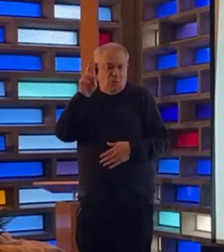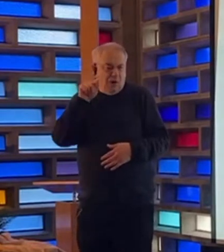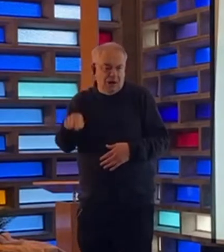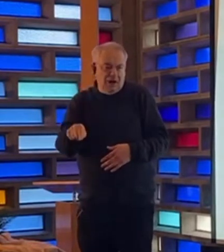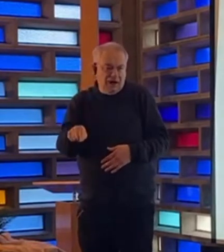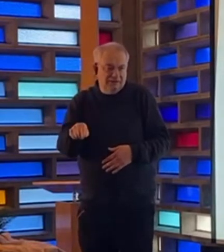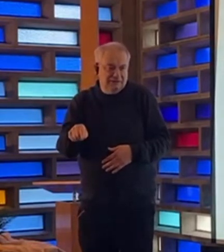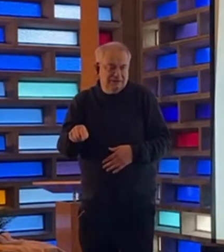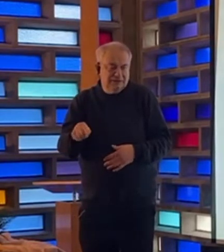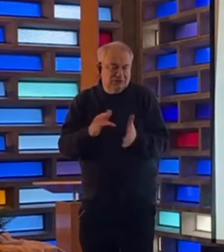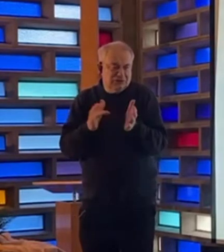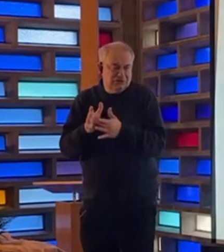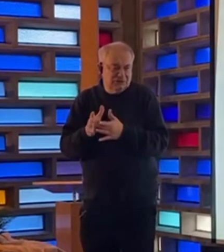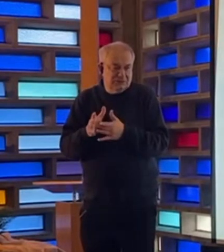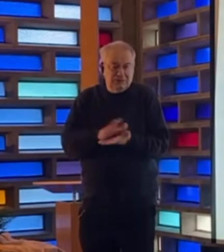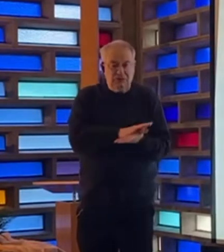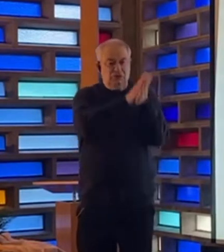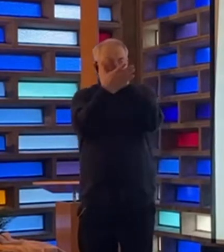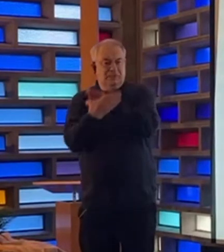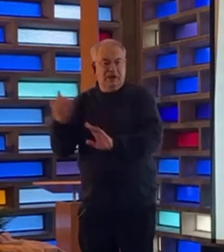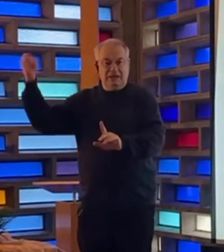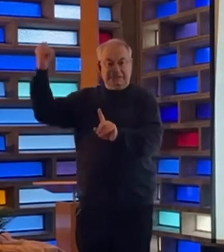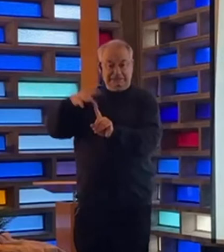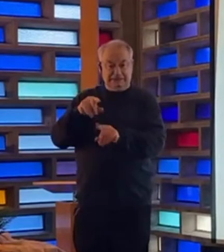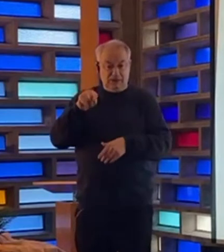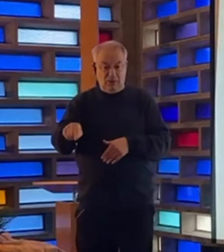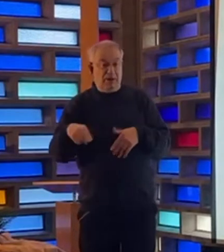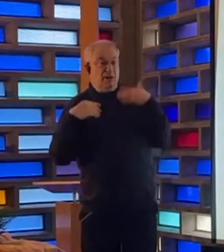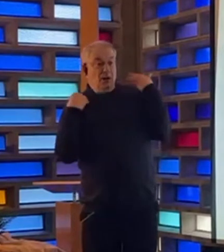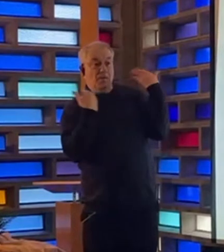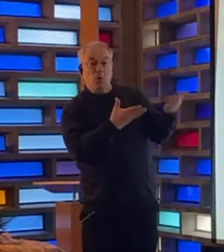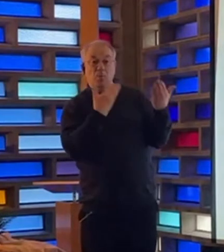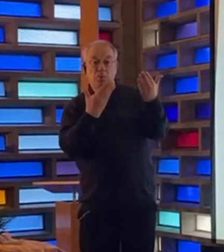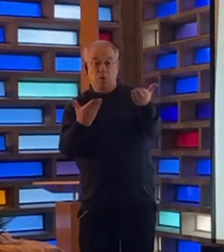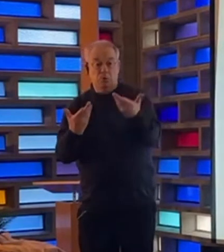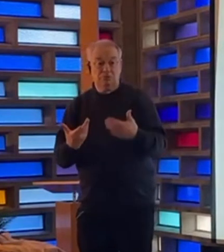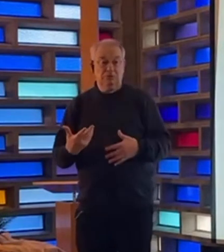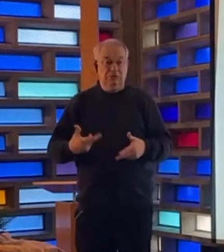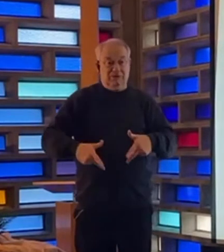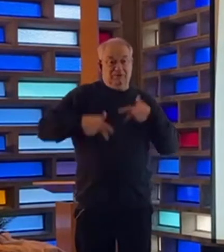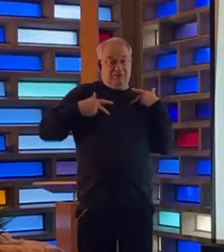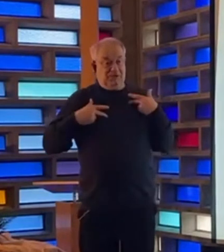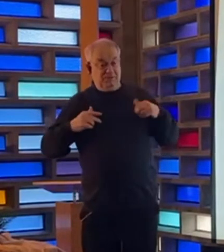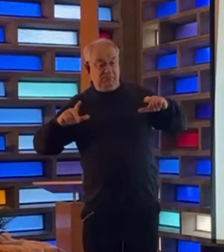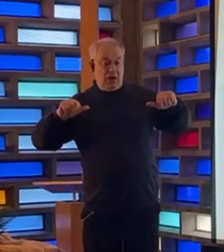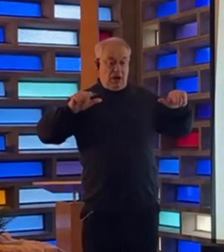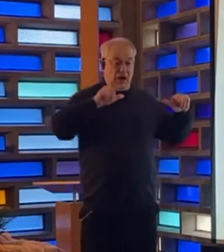lui, devenu le Christ, qui nous propose de régner sur nos vies et les inspirer de